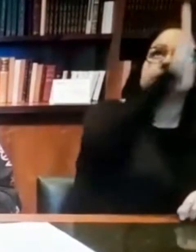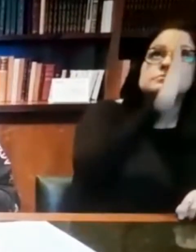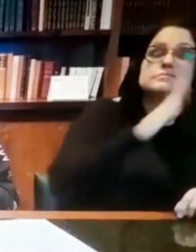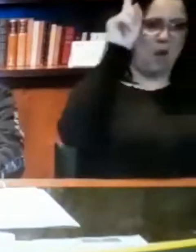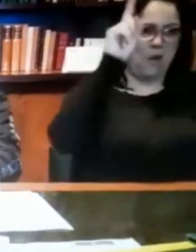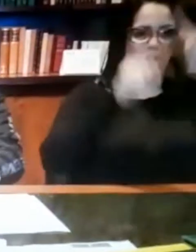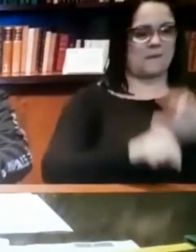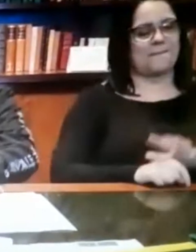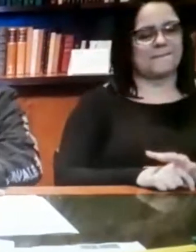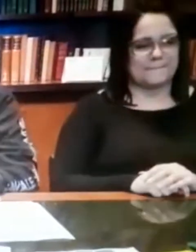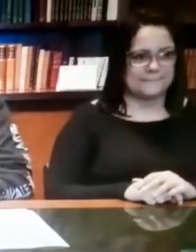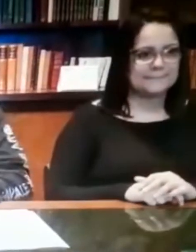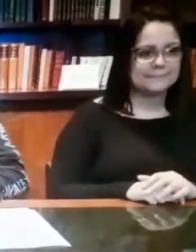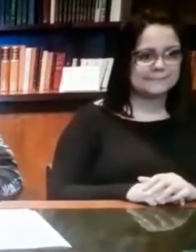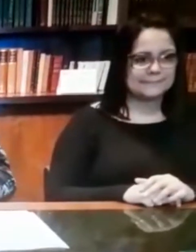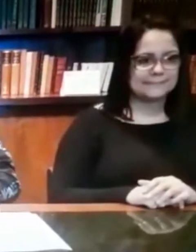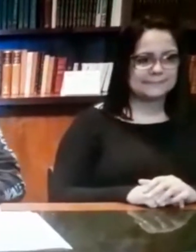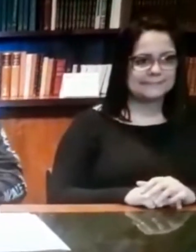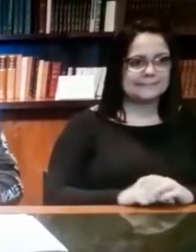Nordeste. Bem,